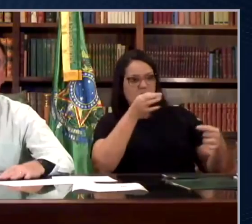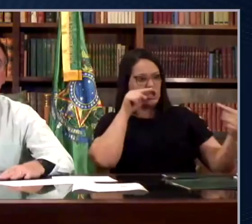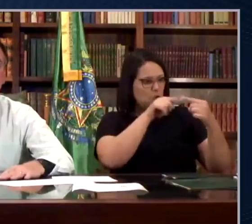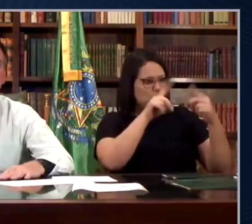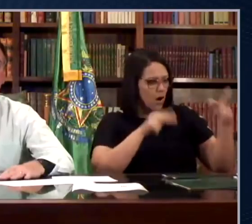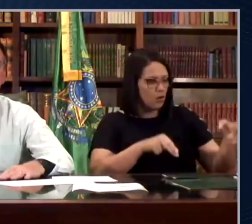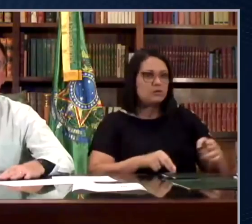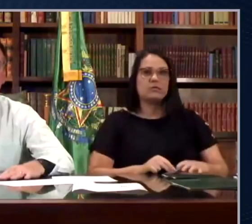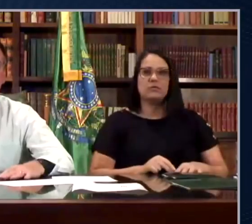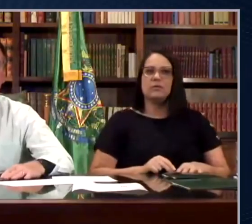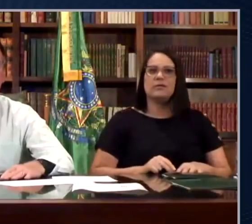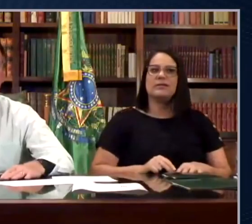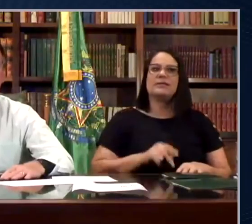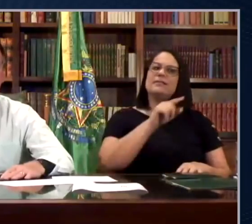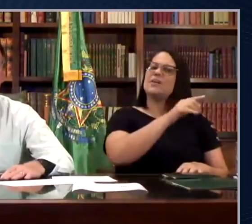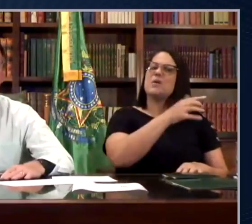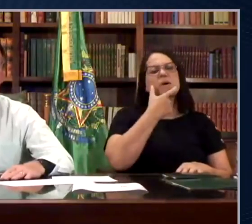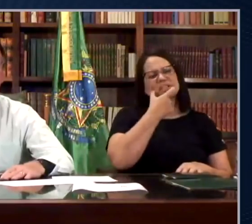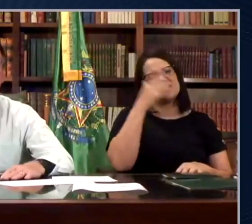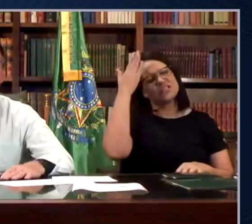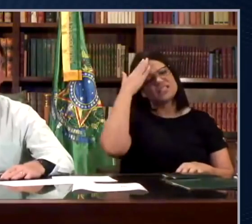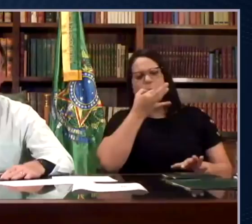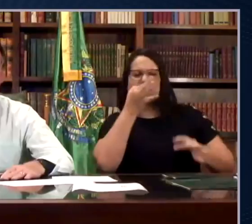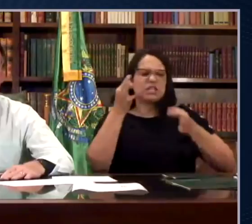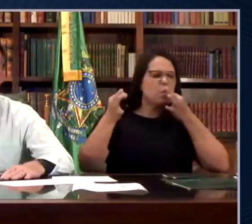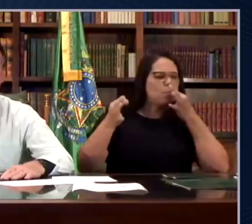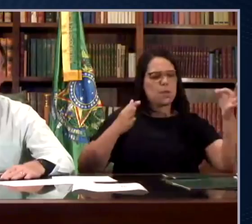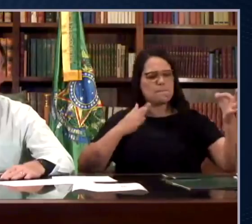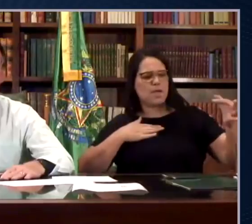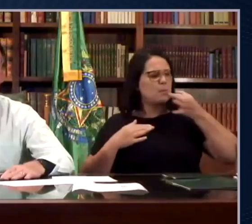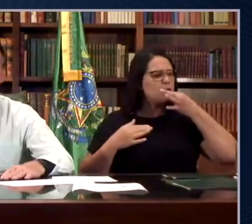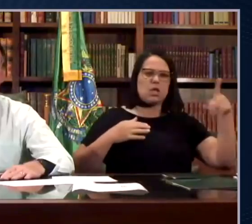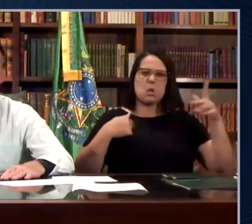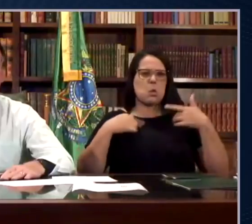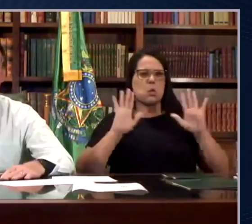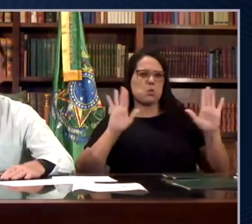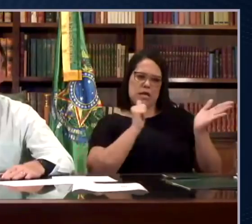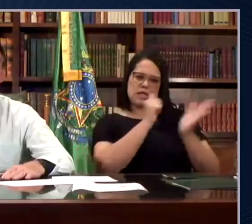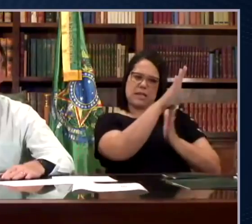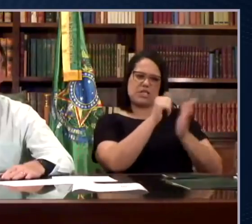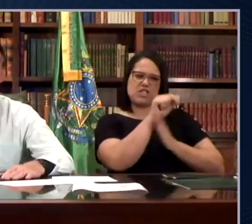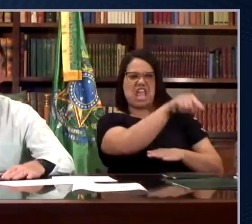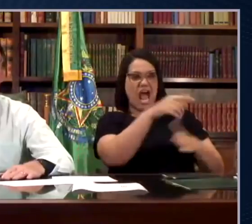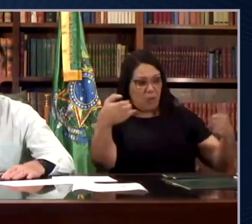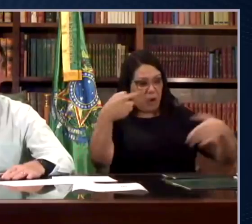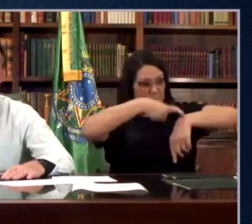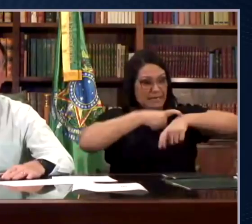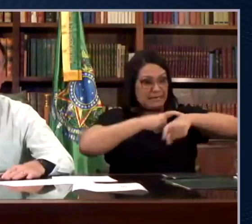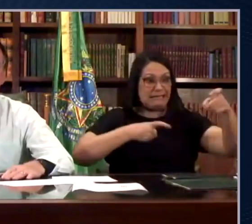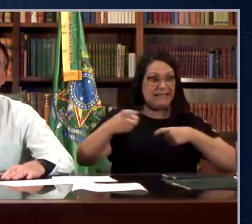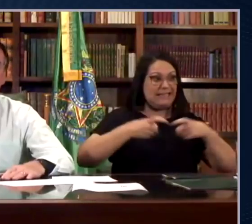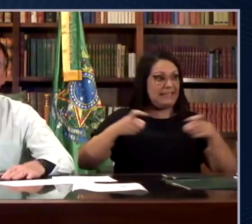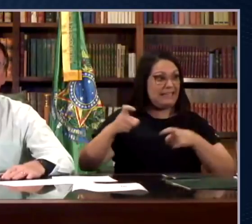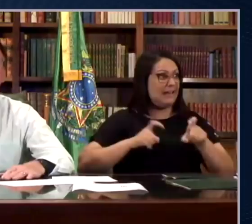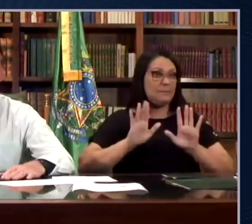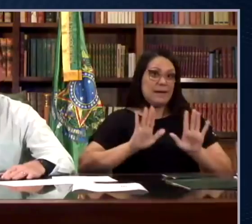Olha, o Mandetta já sabe que a gente está se bicando há algum tempo, já sabe disso, tá? Eu não pretendo demiti-lo no meio da guerra, não pretendo.